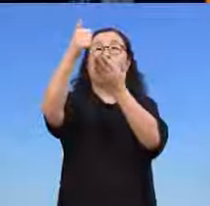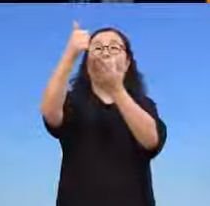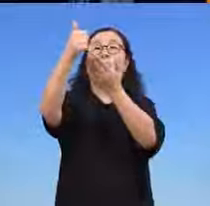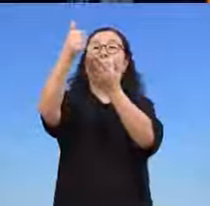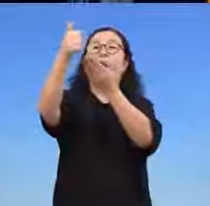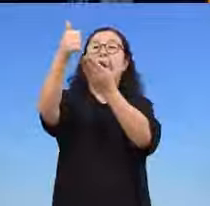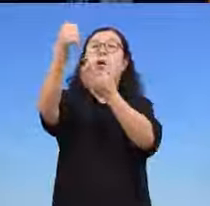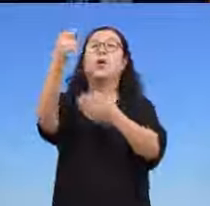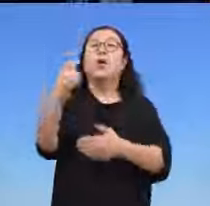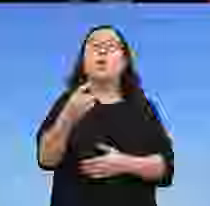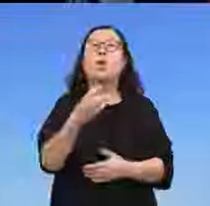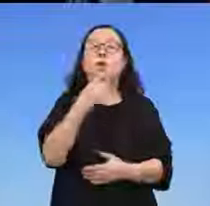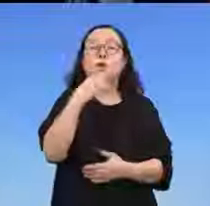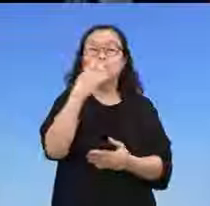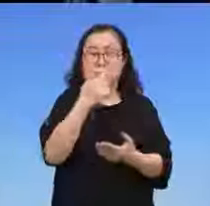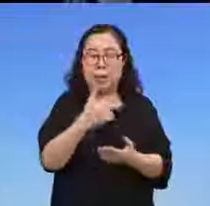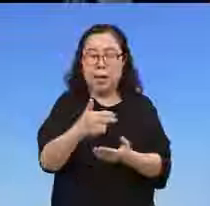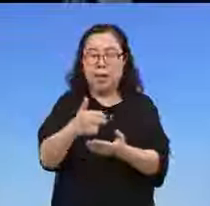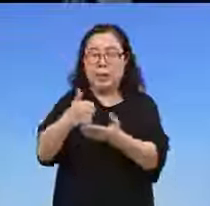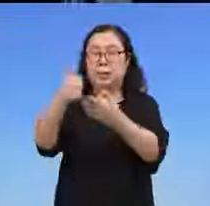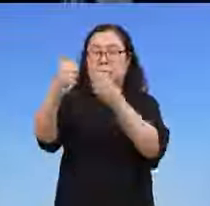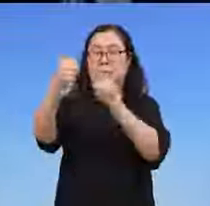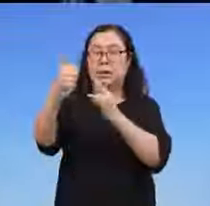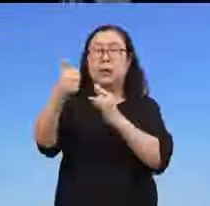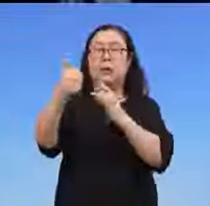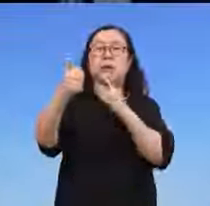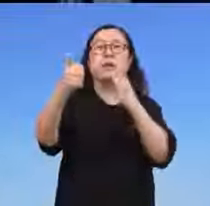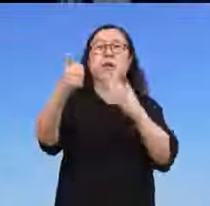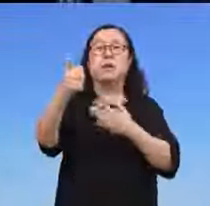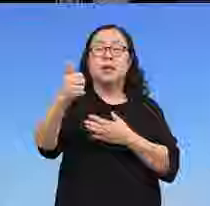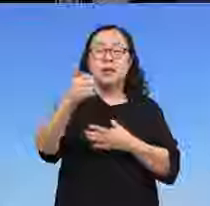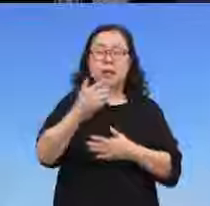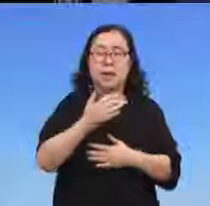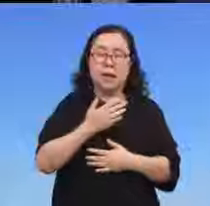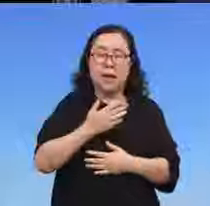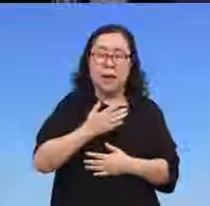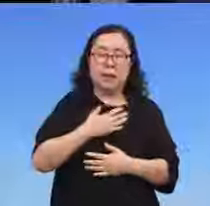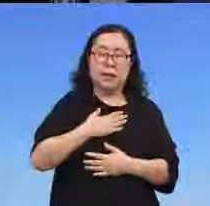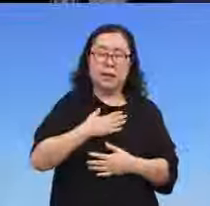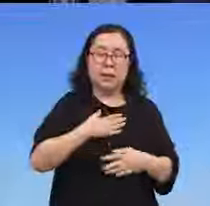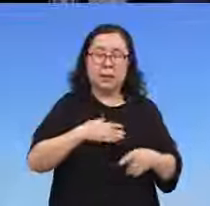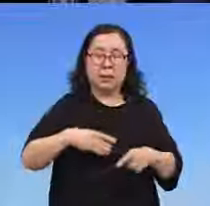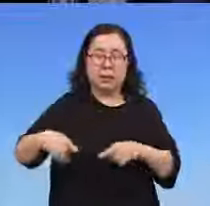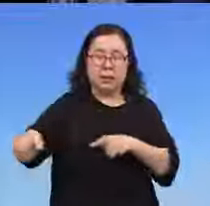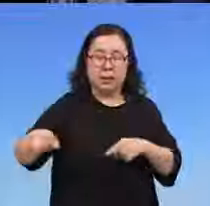능력의 원천은 그분 오직 주만이 나를 다스리네.